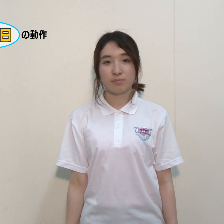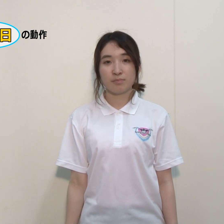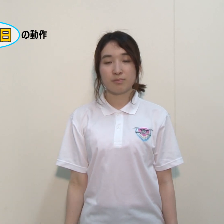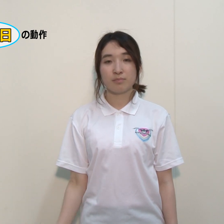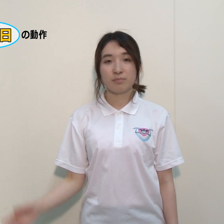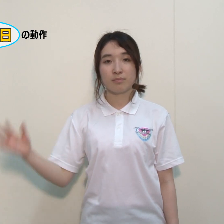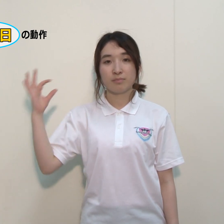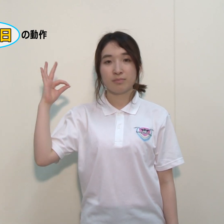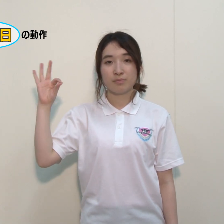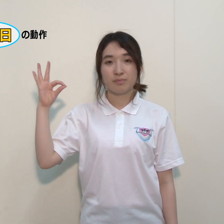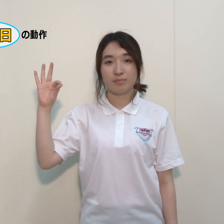金曜日